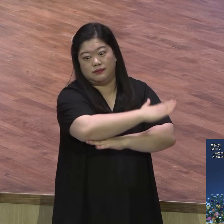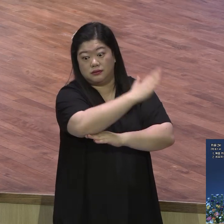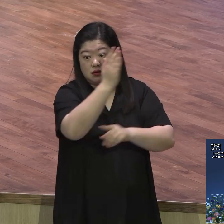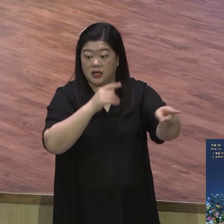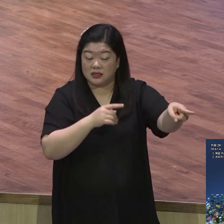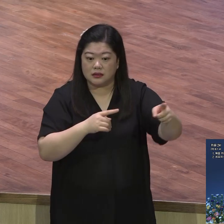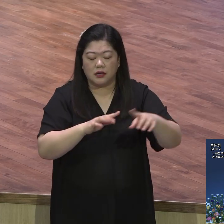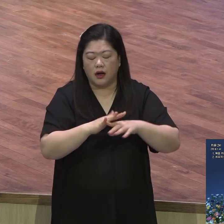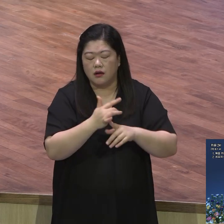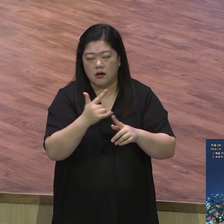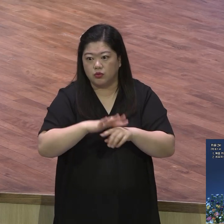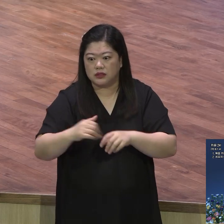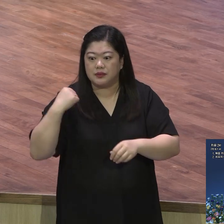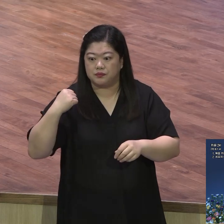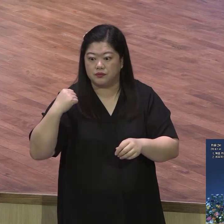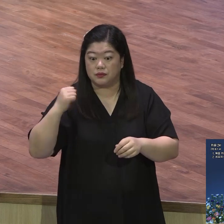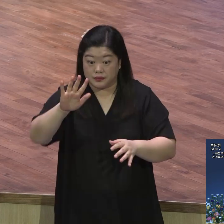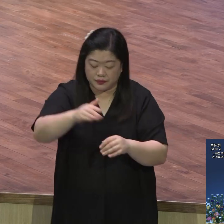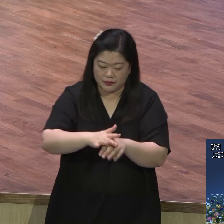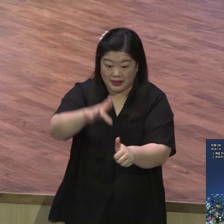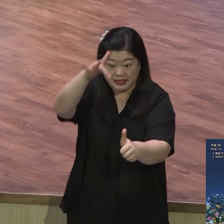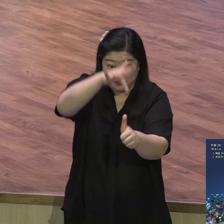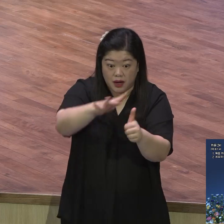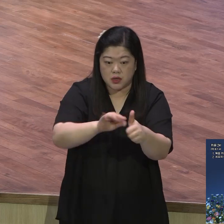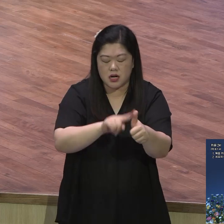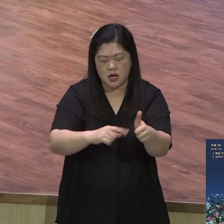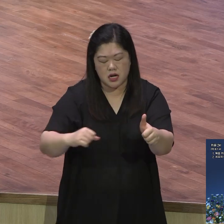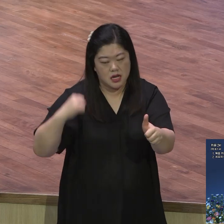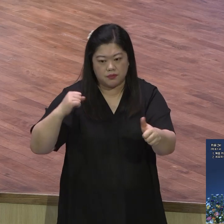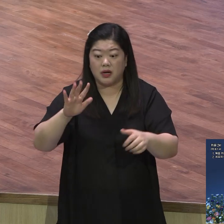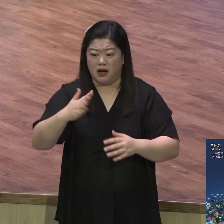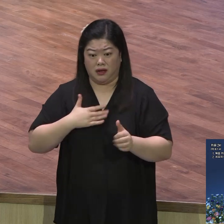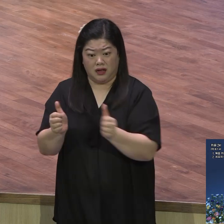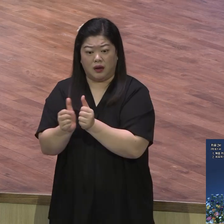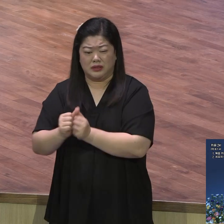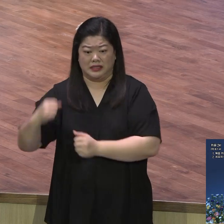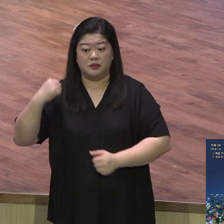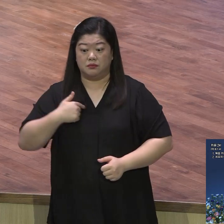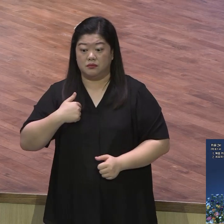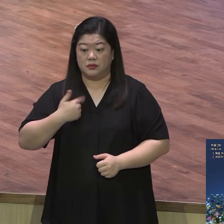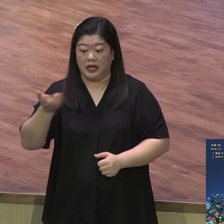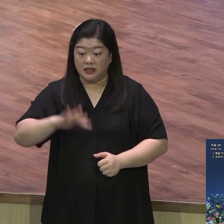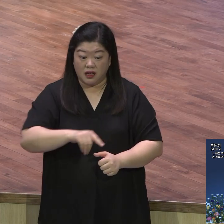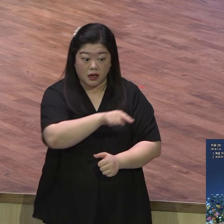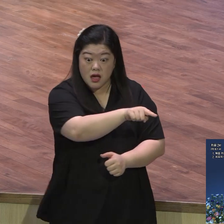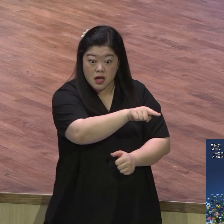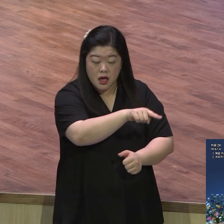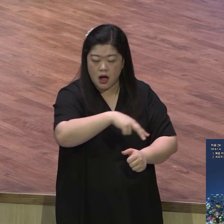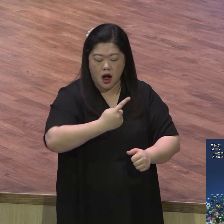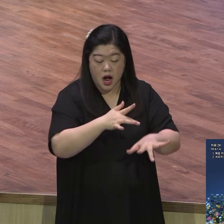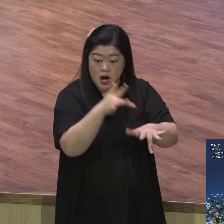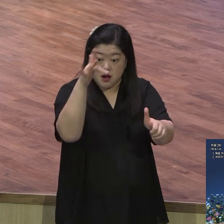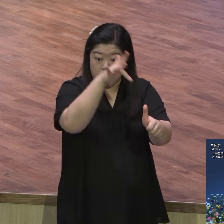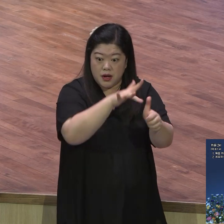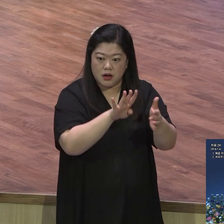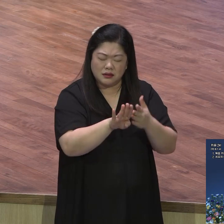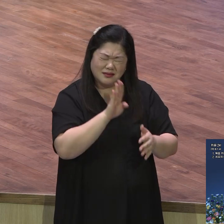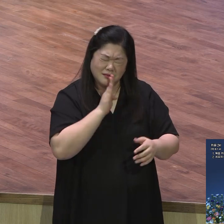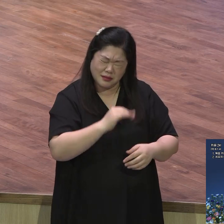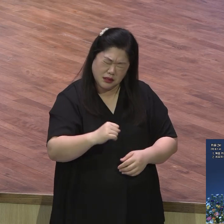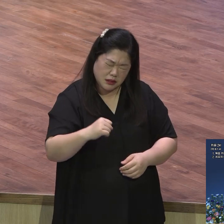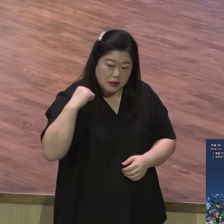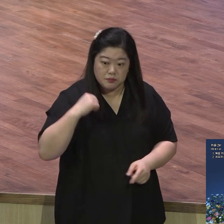힘이 세가지고 귀신이 걸리면 힘이 세요. 그래서 나도 힘이 세지만 이 친구 힘이 더 세요. 그래가지고 귀신 딱 잡히면